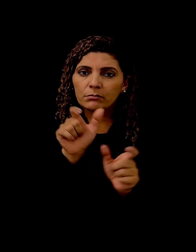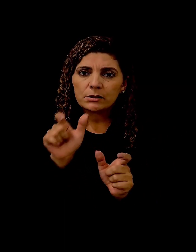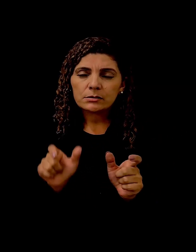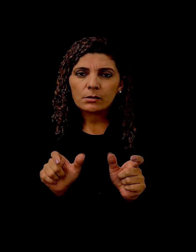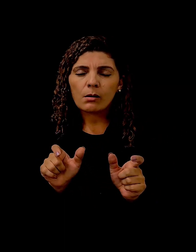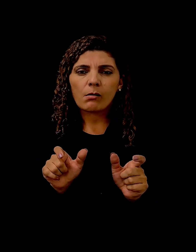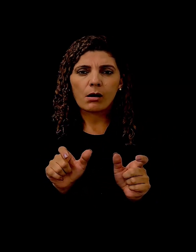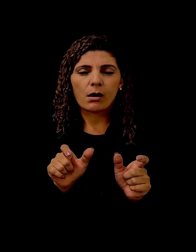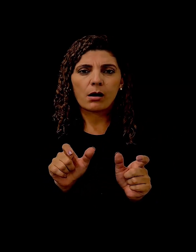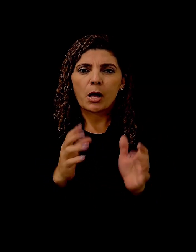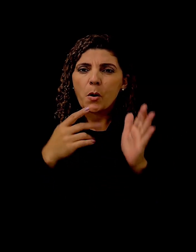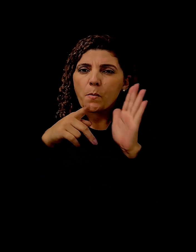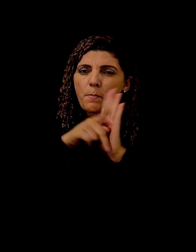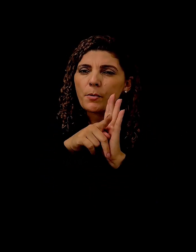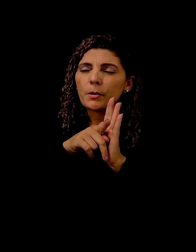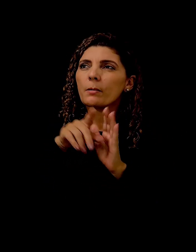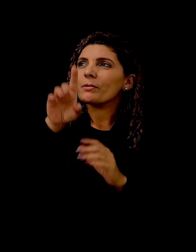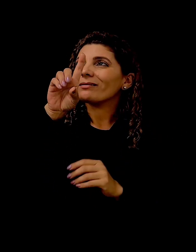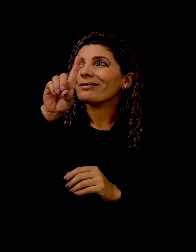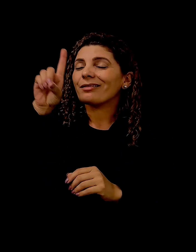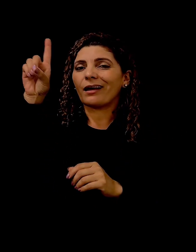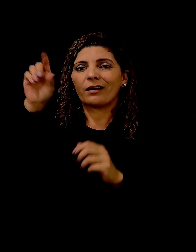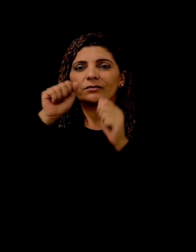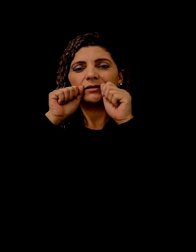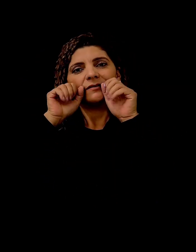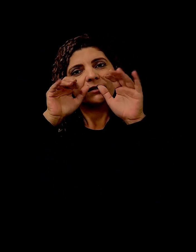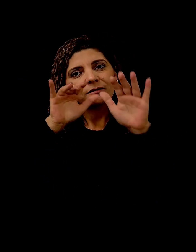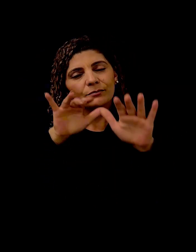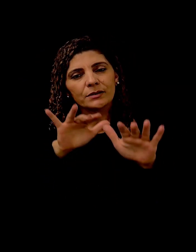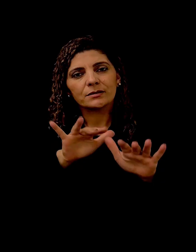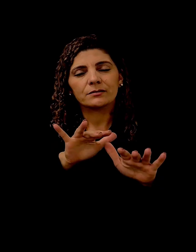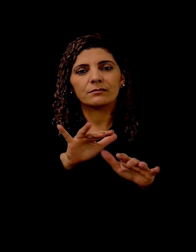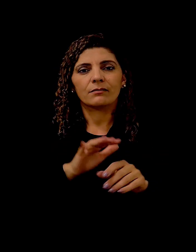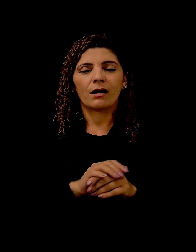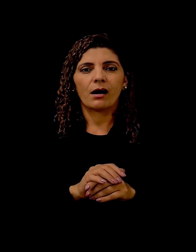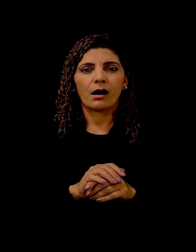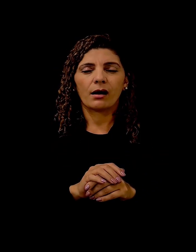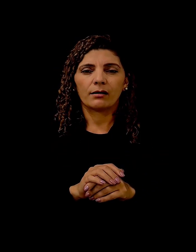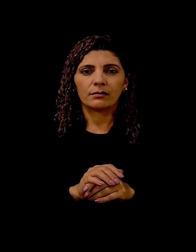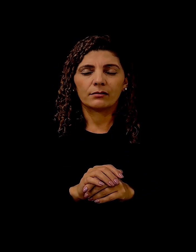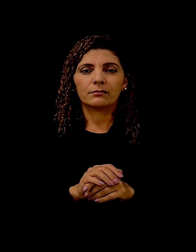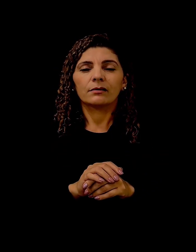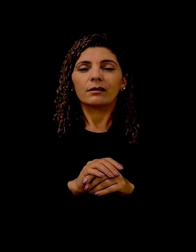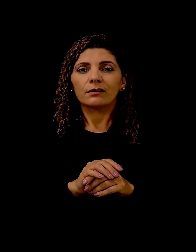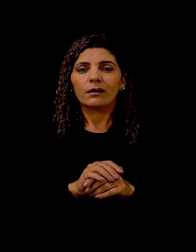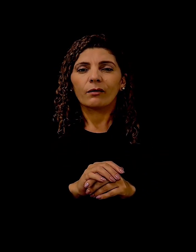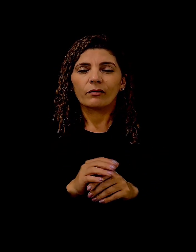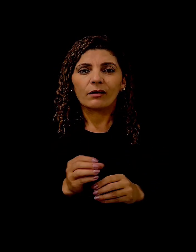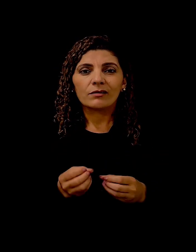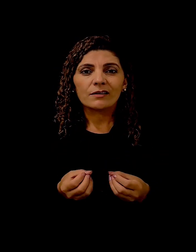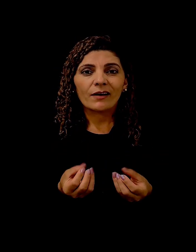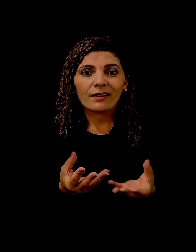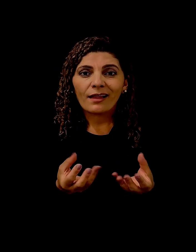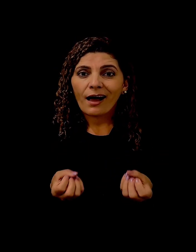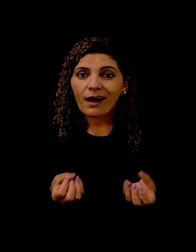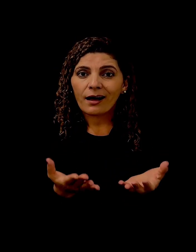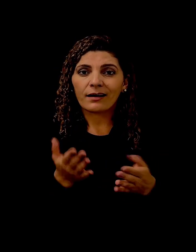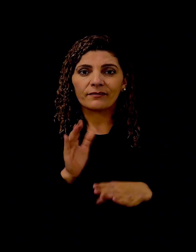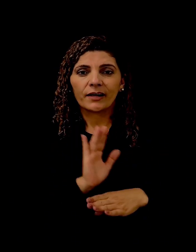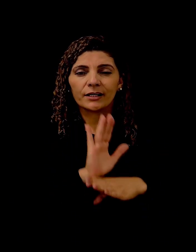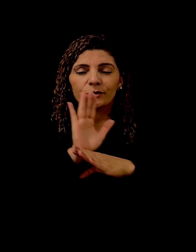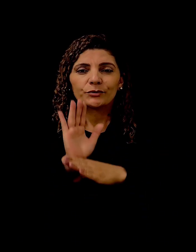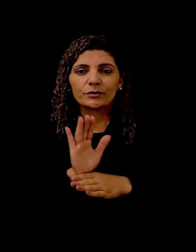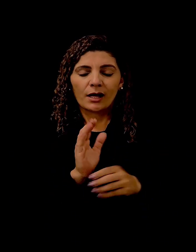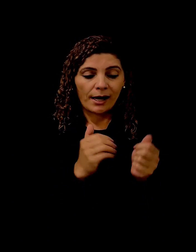direita, porque a tua esmola seja, para que a tua esmola seja dada em secreto, e teu pai que vê